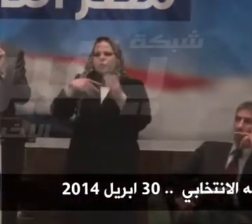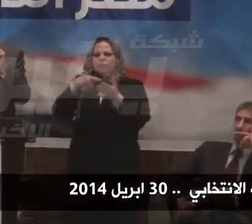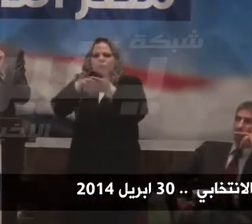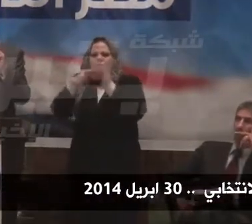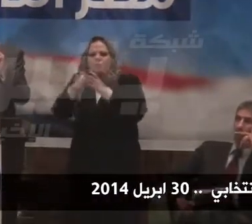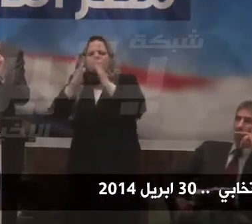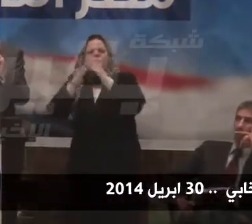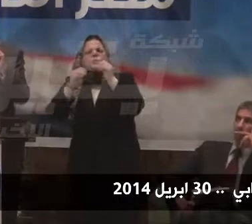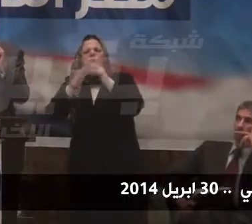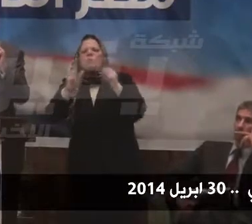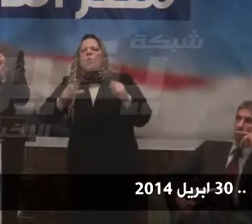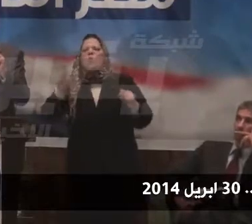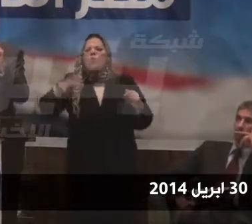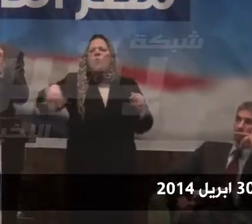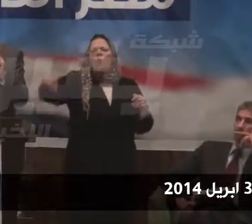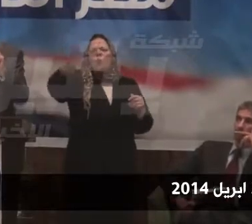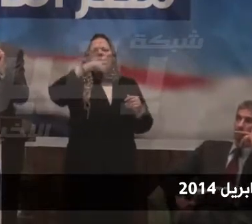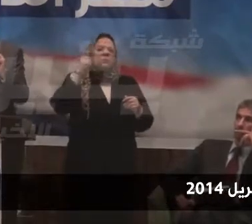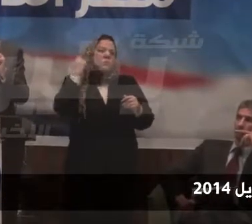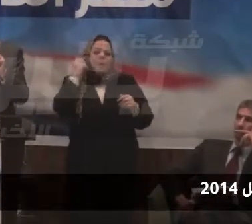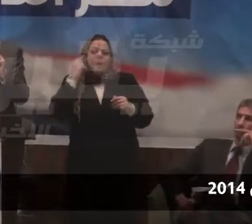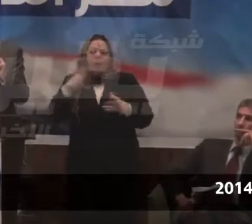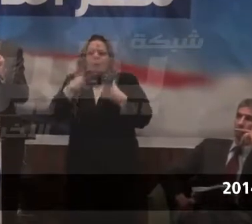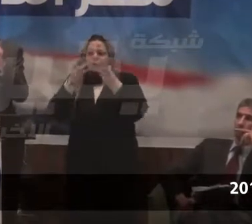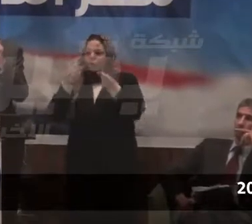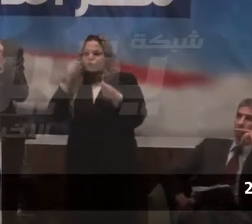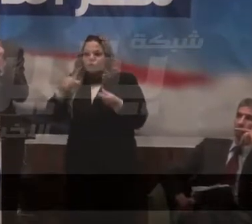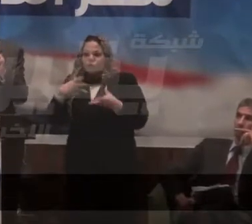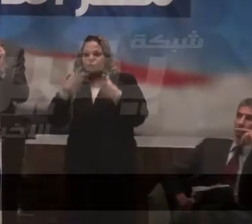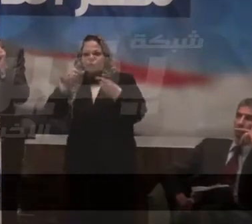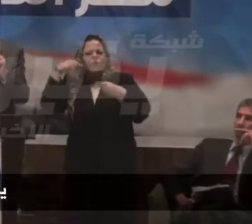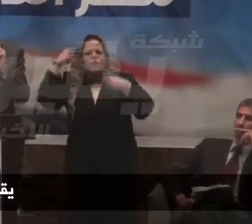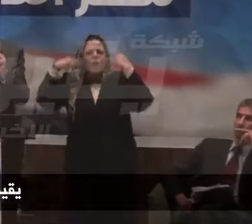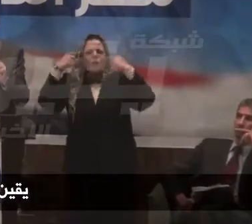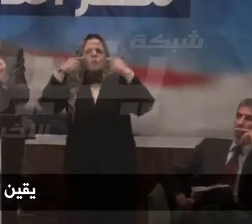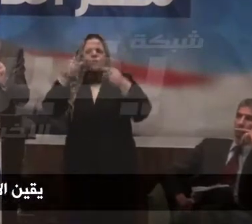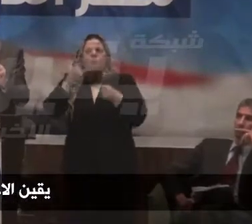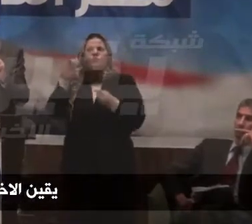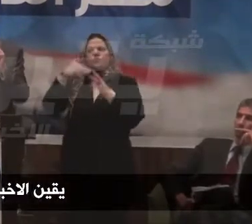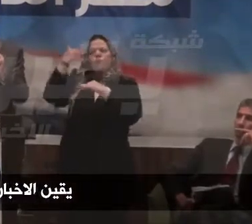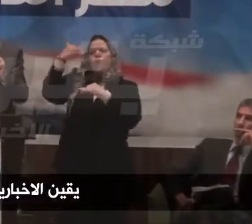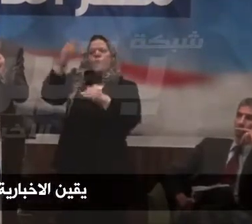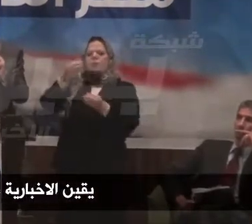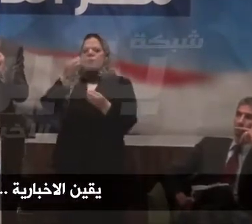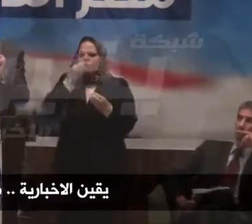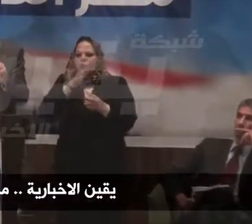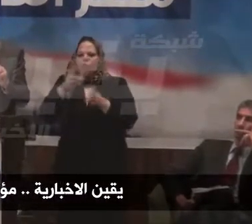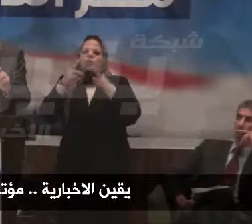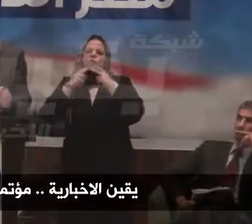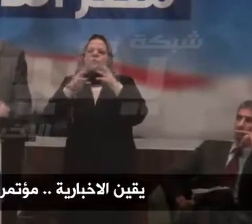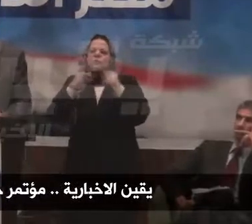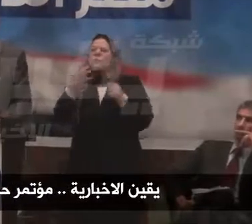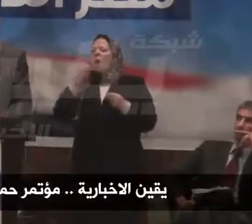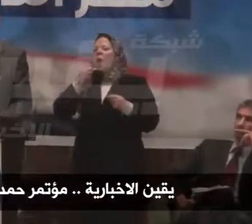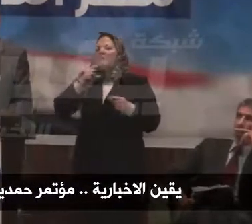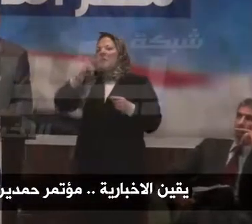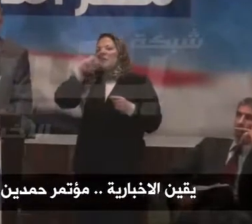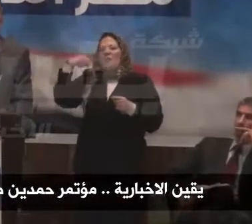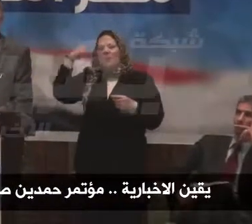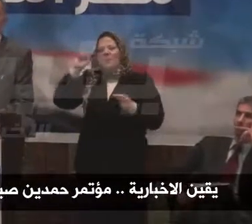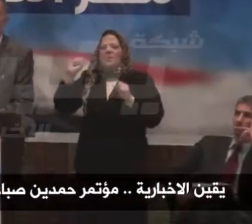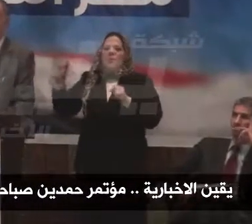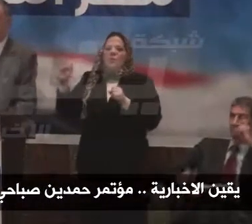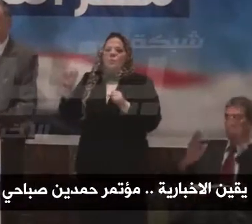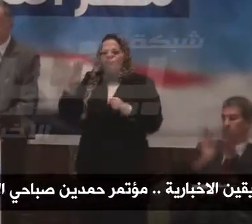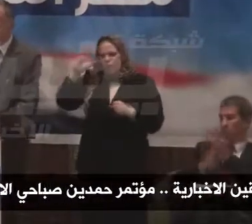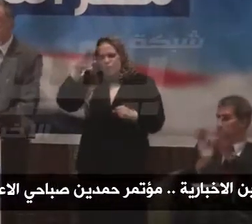كل المصريين الى انهم يسمعوا هذا الكلام ويفكروا فيه كويس جدا، ويدوا صوتهم لحمدين صباحي. والسلام